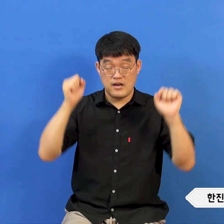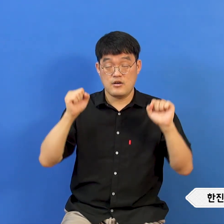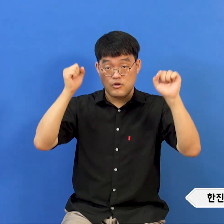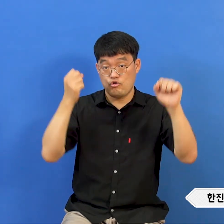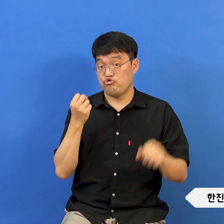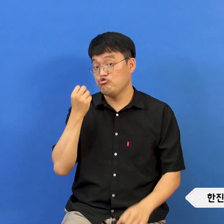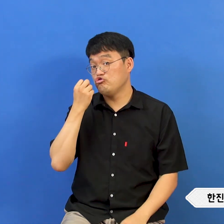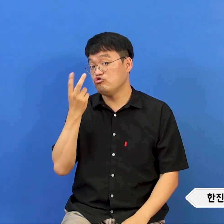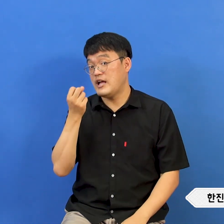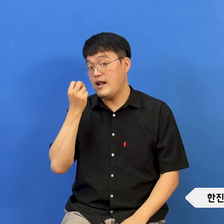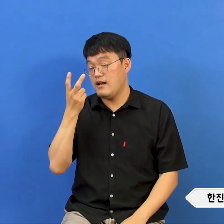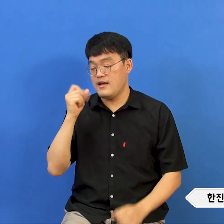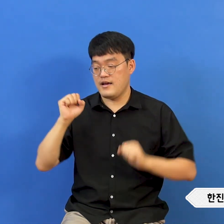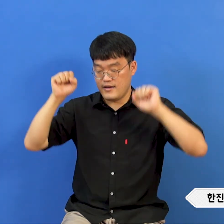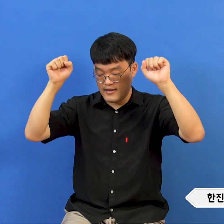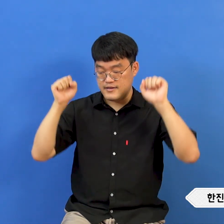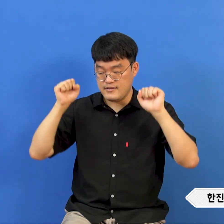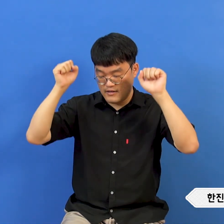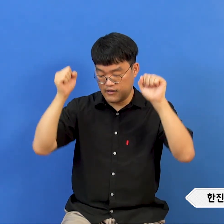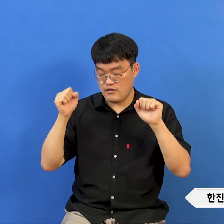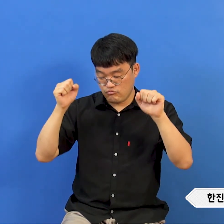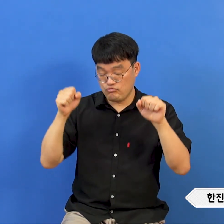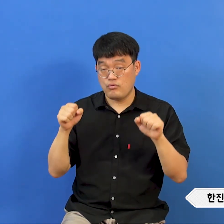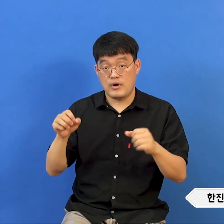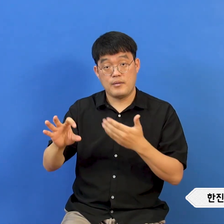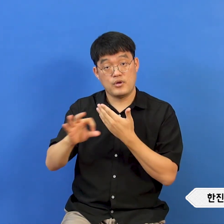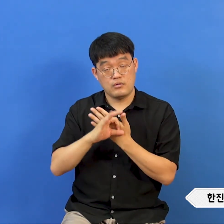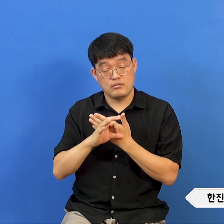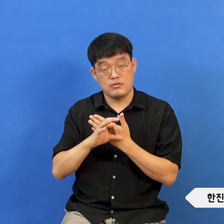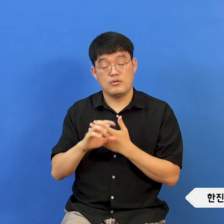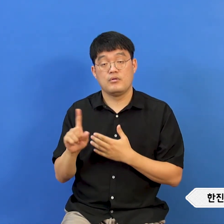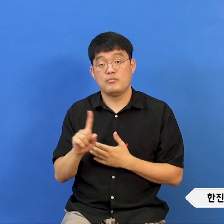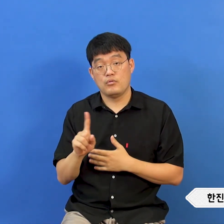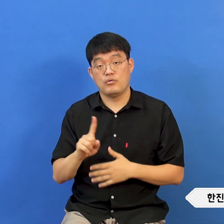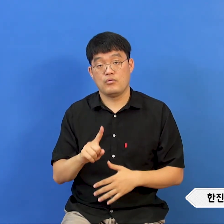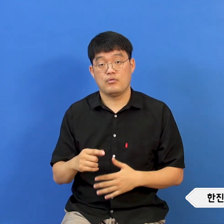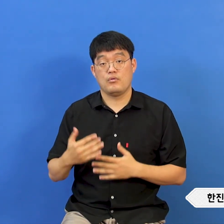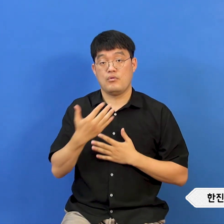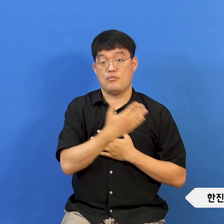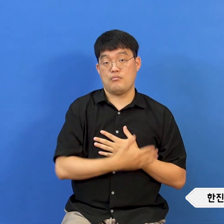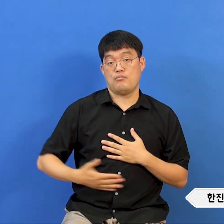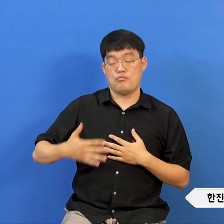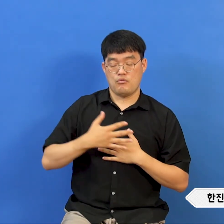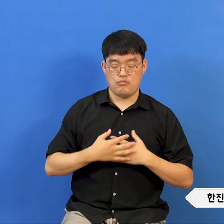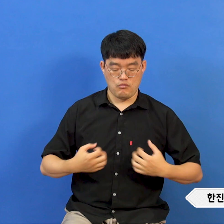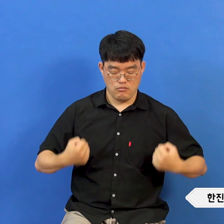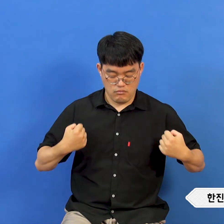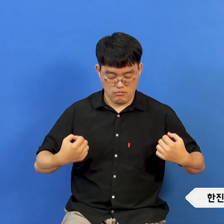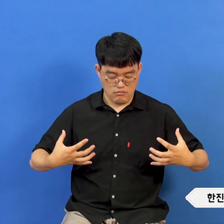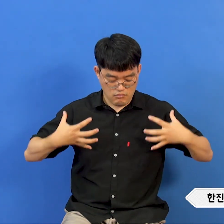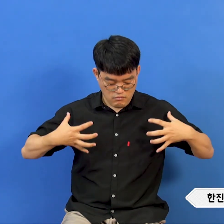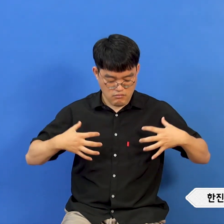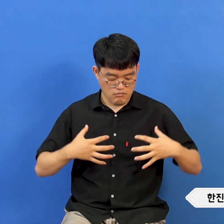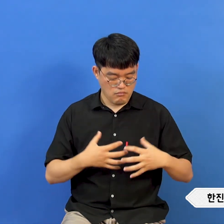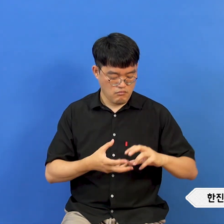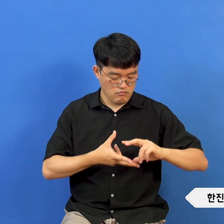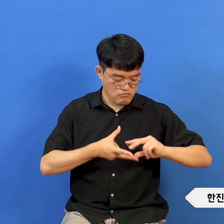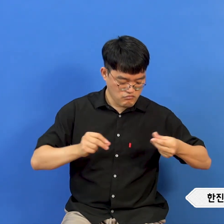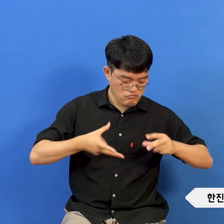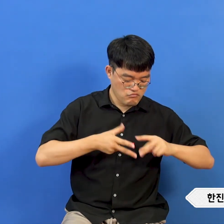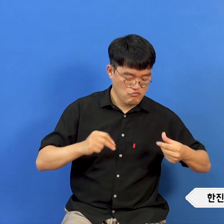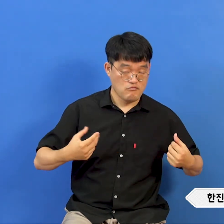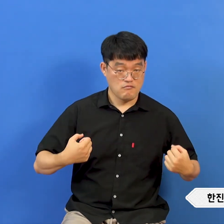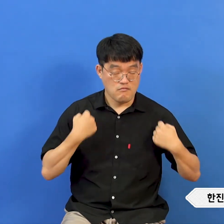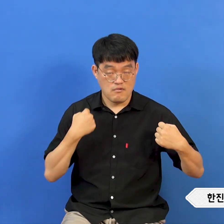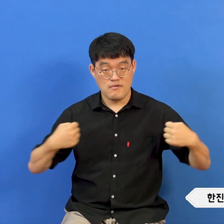그 헬스장 운동하면 제법 이 가슴 근육도 나오고 조금 여기 근육이 나오고 느끼지